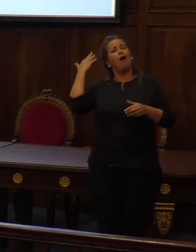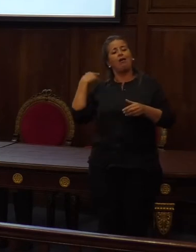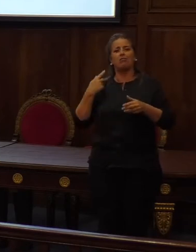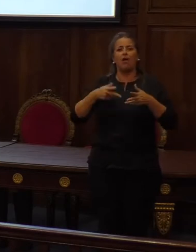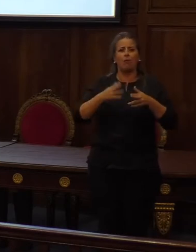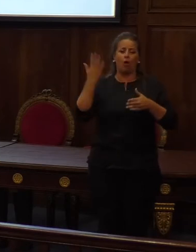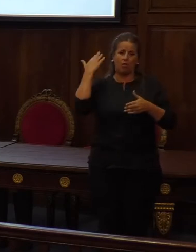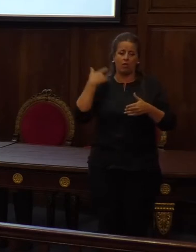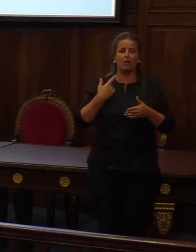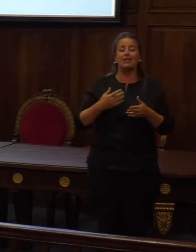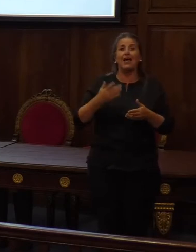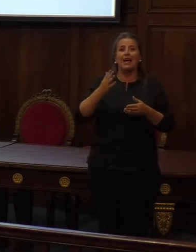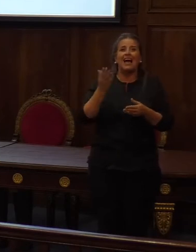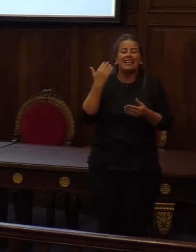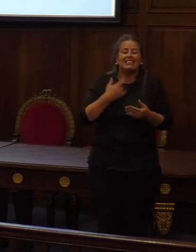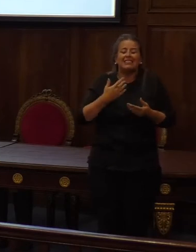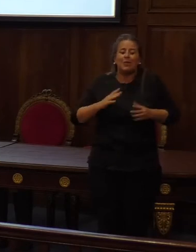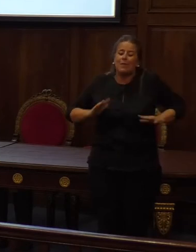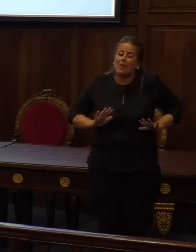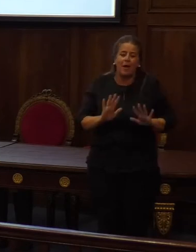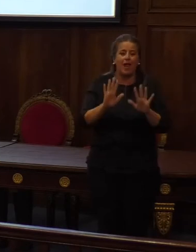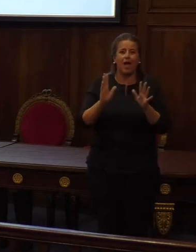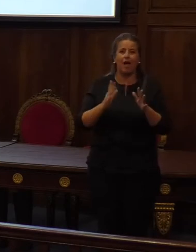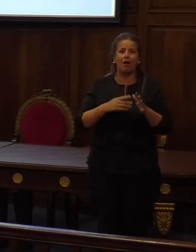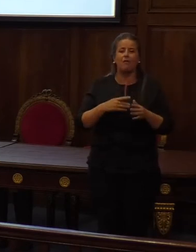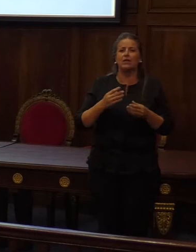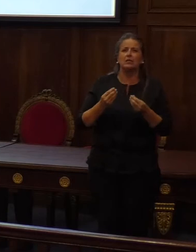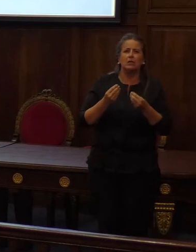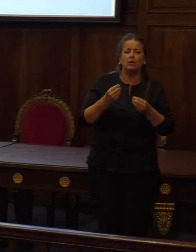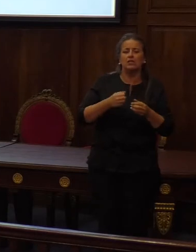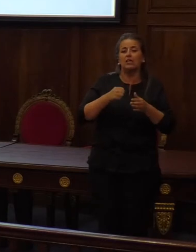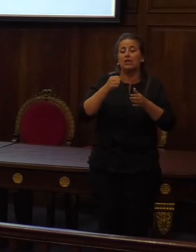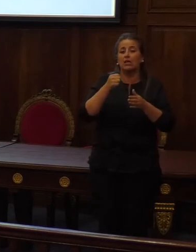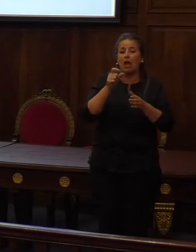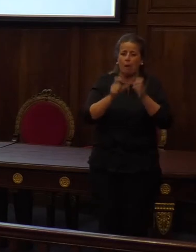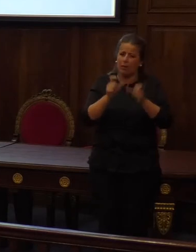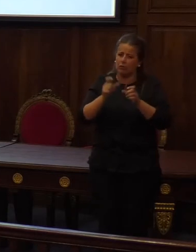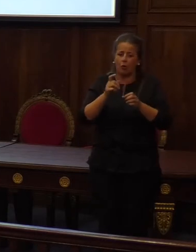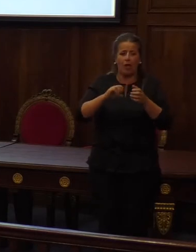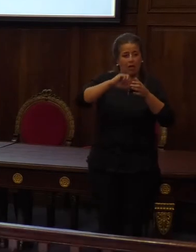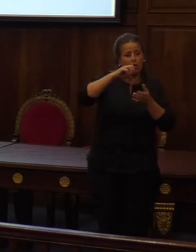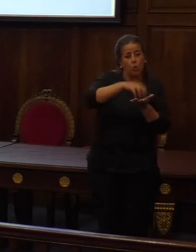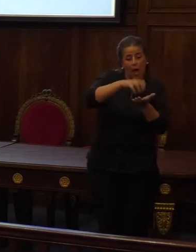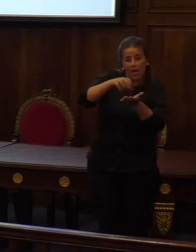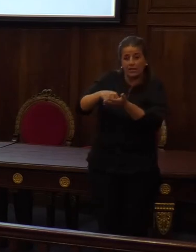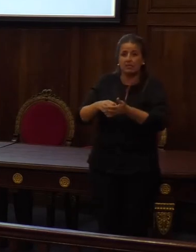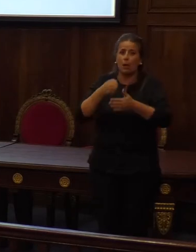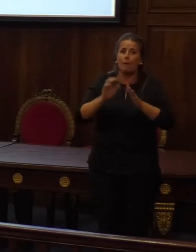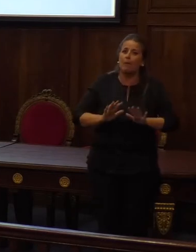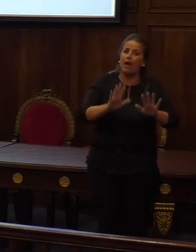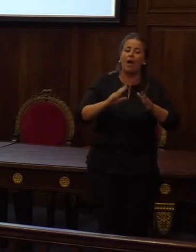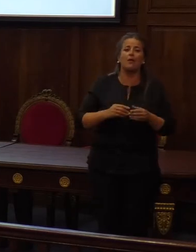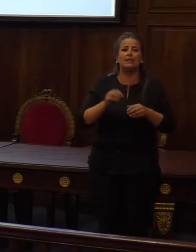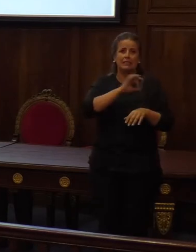el mundo se preparaba y estaba en furor las academias para preparar los exámenes de ingreso de todas las facultades.